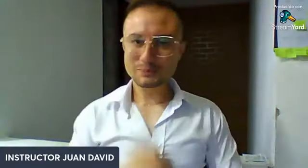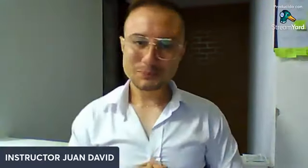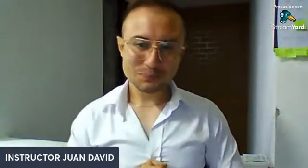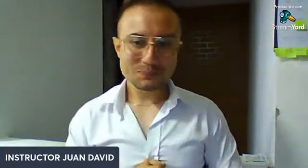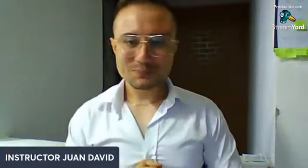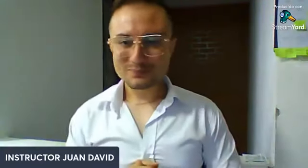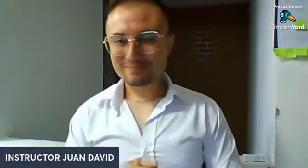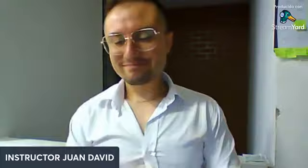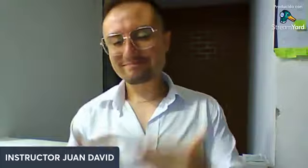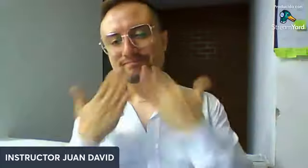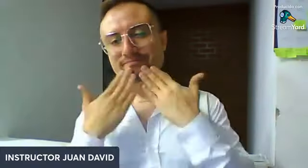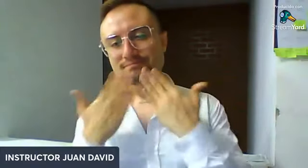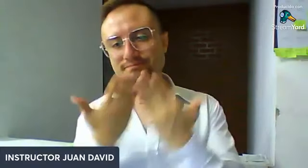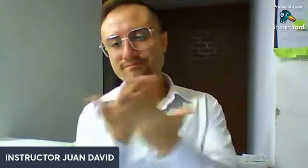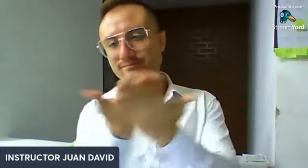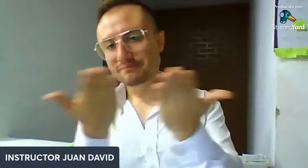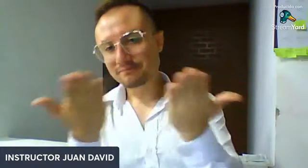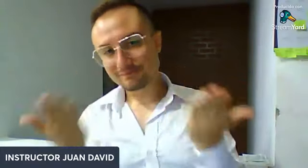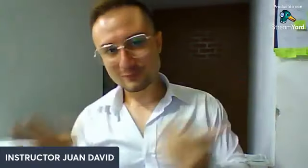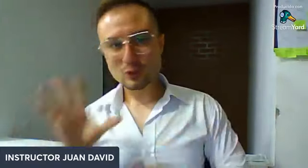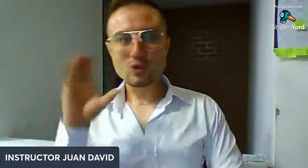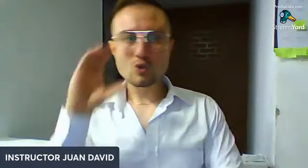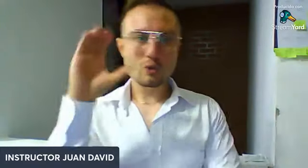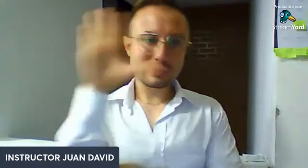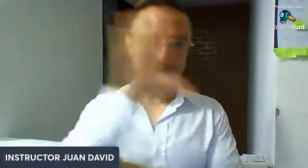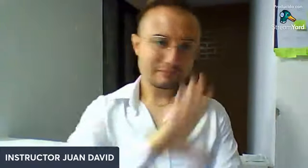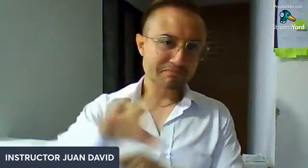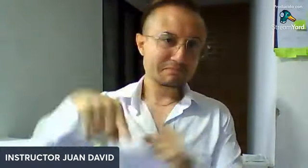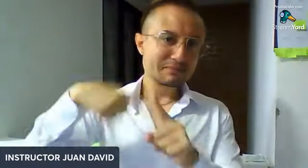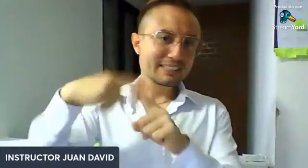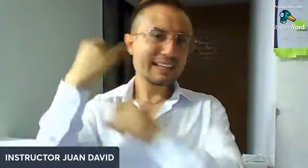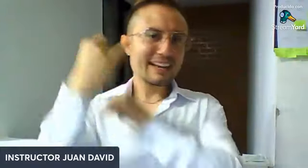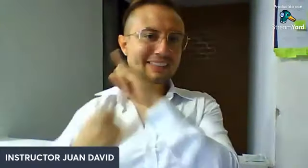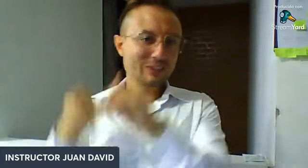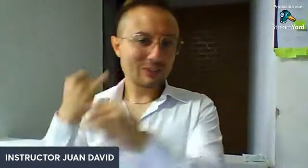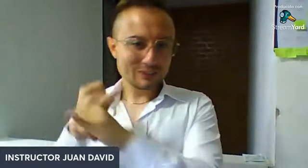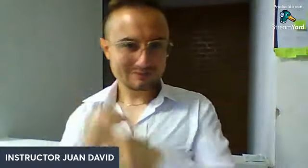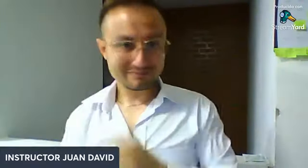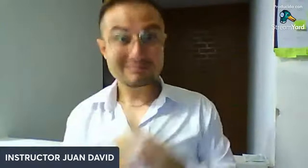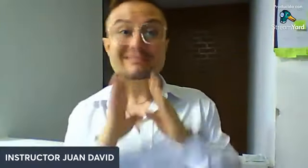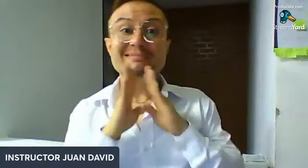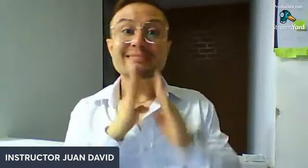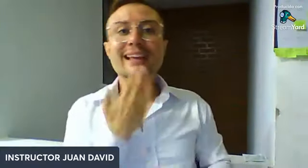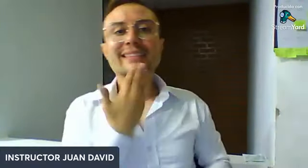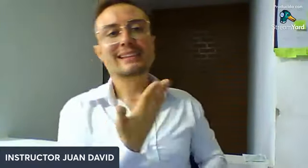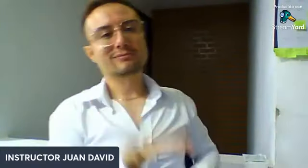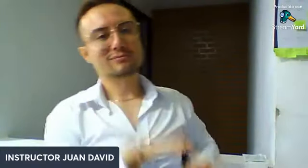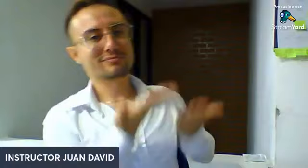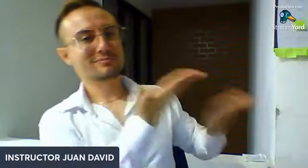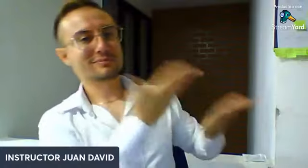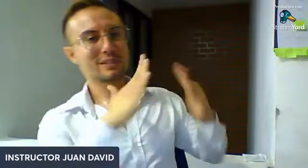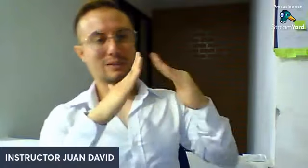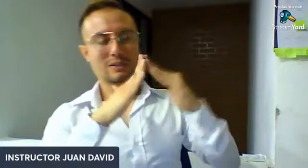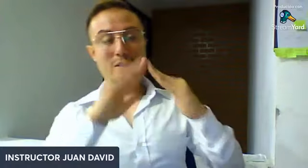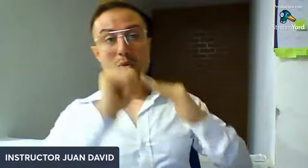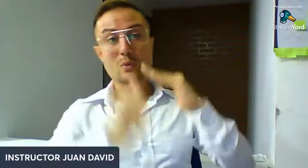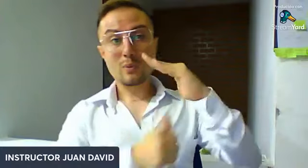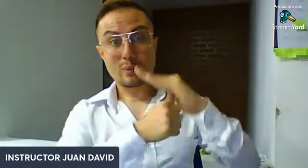que anímense y animen cada vez más a otras personas a ingresar. Bueno, un saludito para todos a nivel nacional e